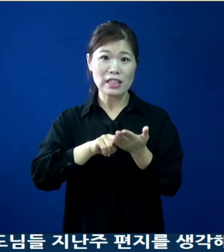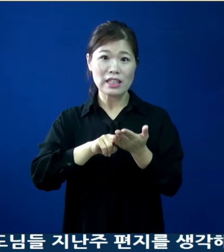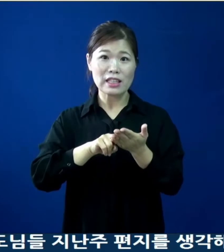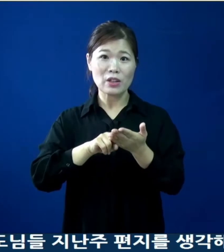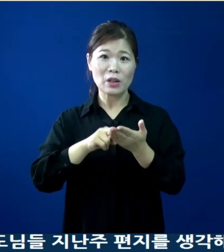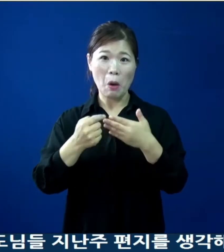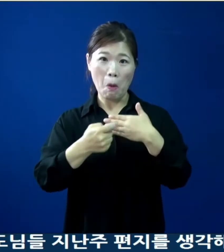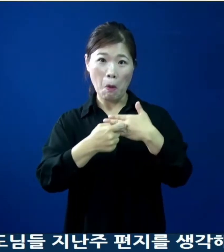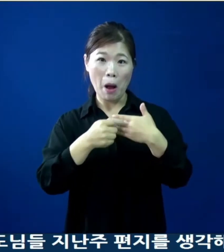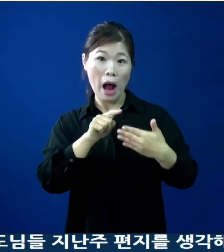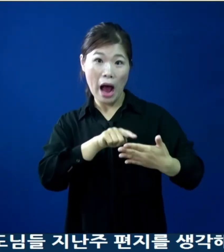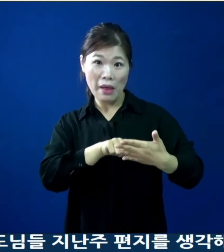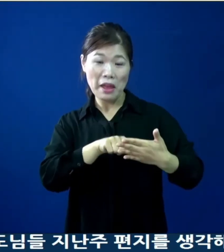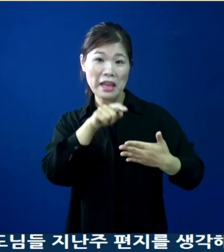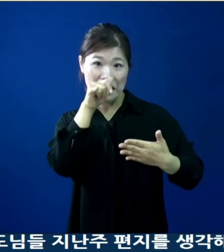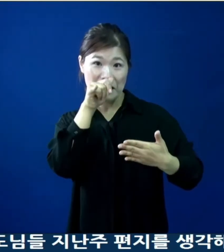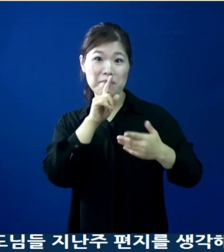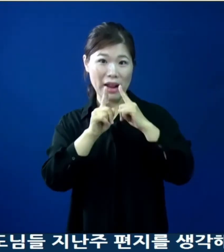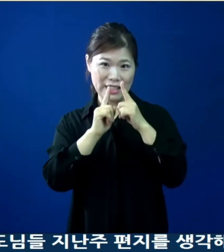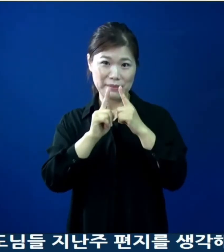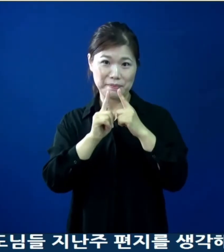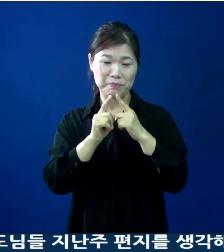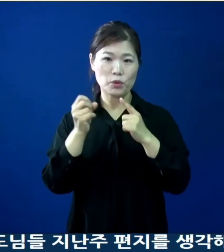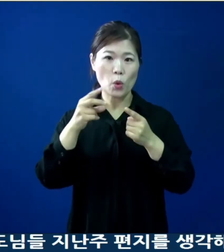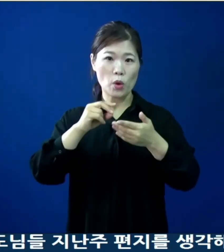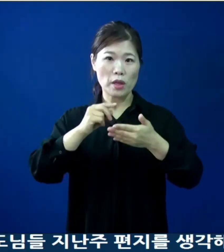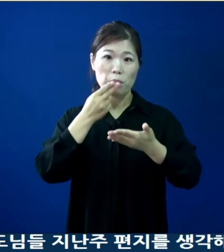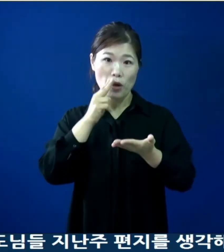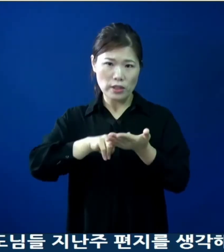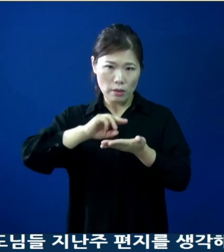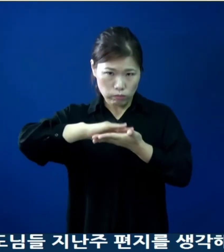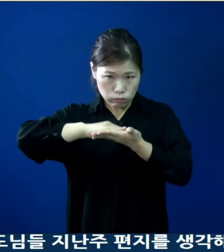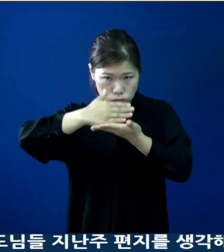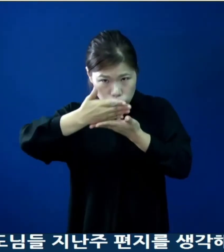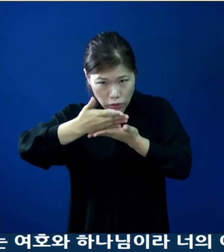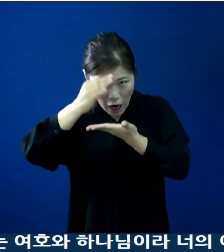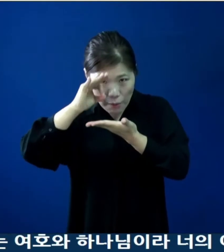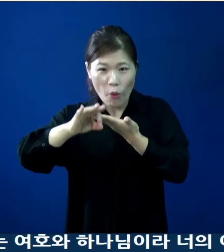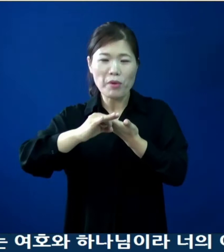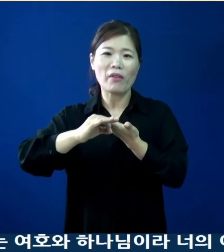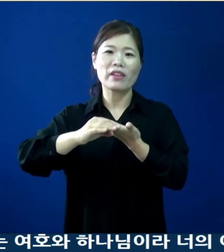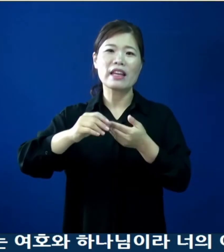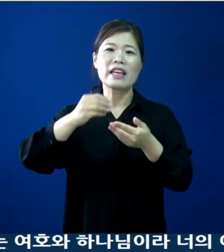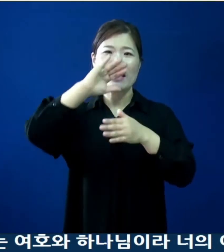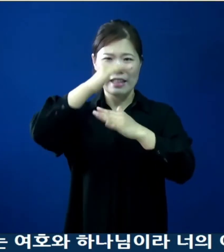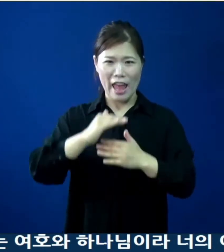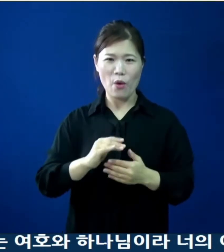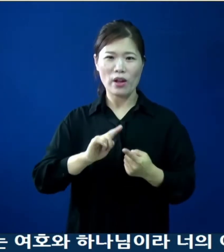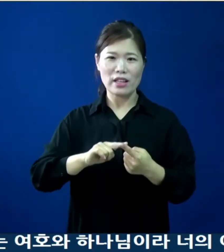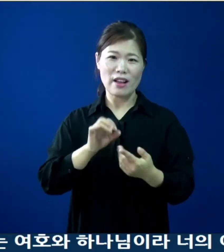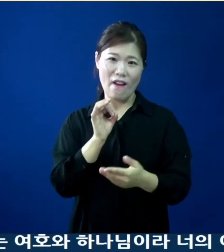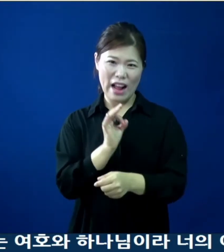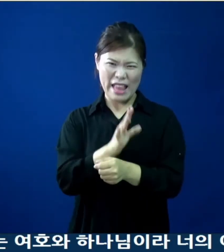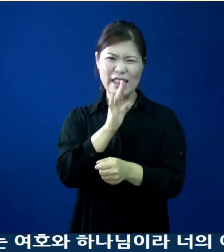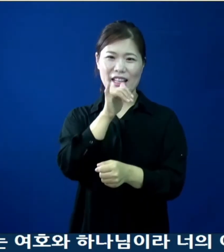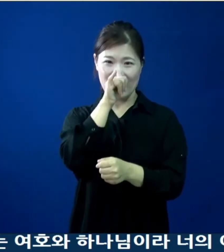있는 말씀이었고요. 그 속을 열어보면 속에는 내용이 간단하다